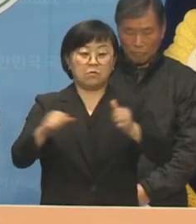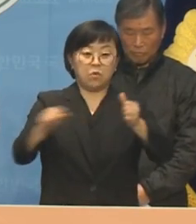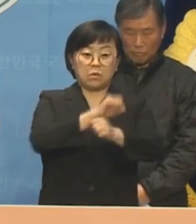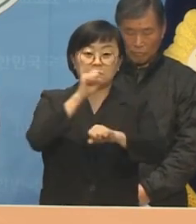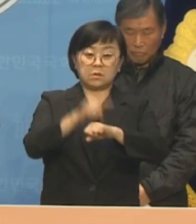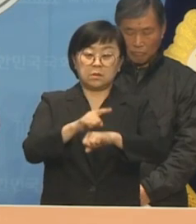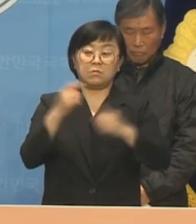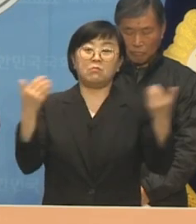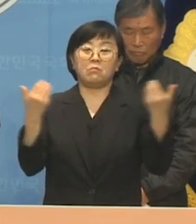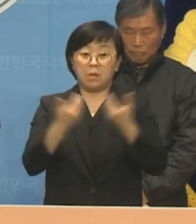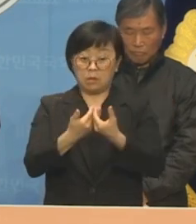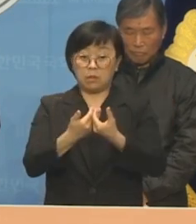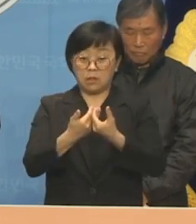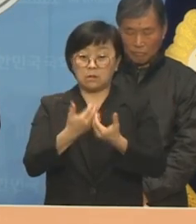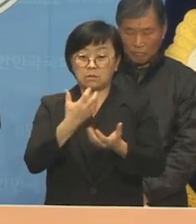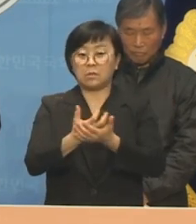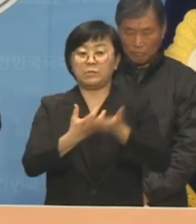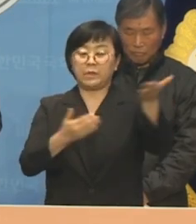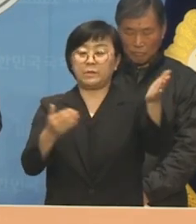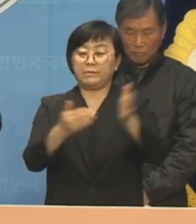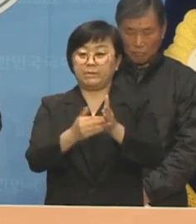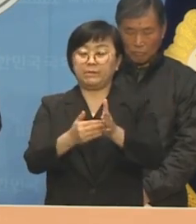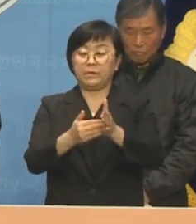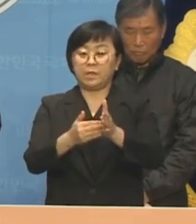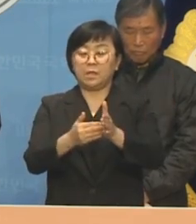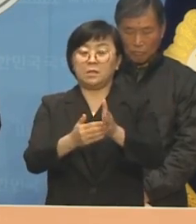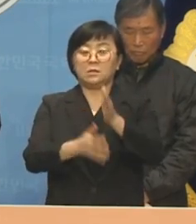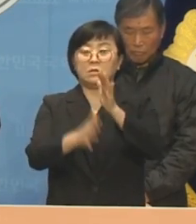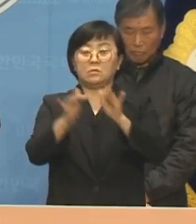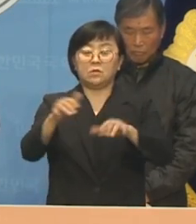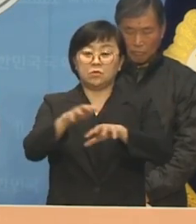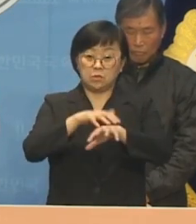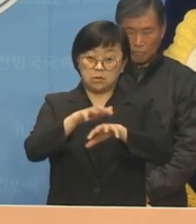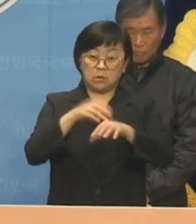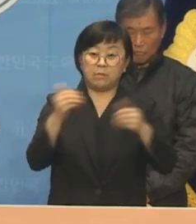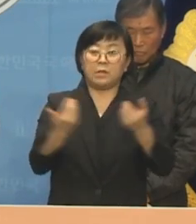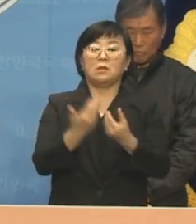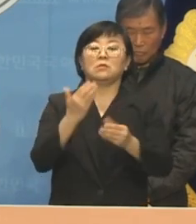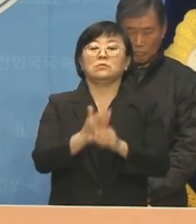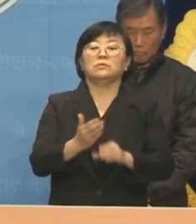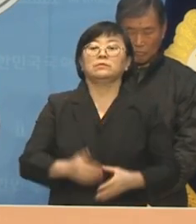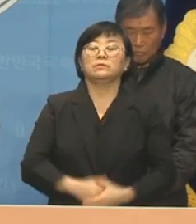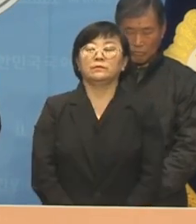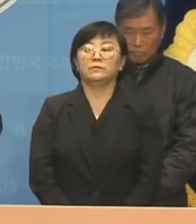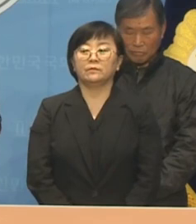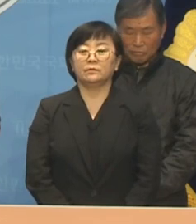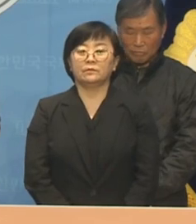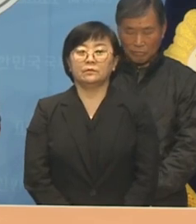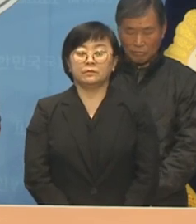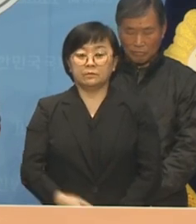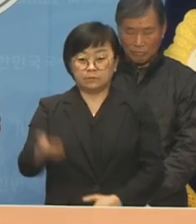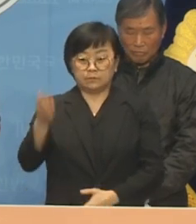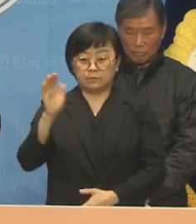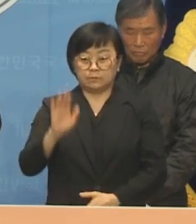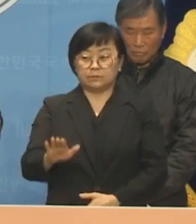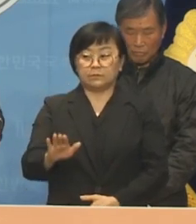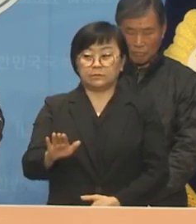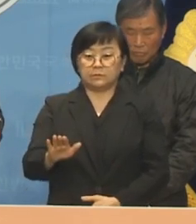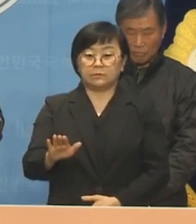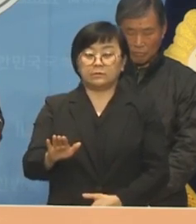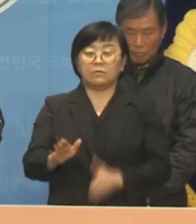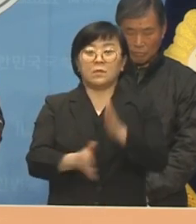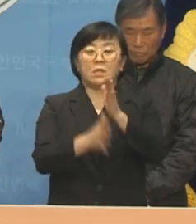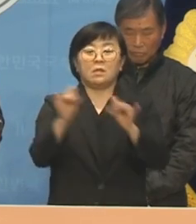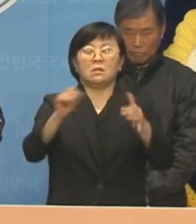대해 반대하는 의견을 성명서를 냈고 논산 시민들이 조직적으로 이에 반대하고 있습니다. 하지만